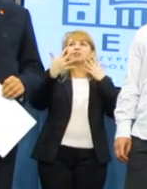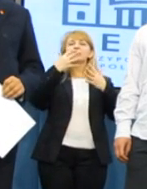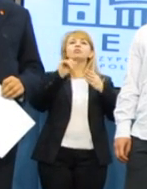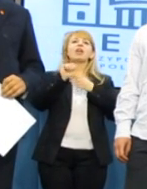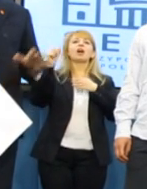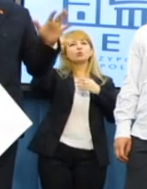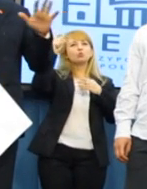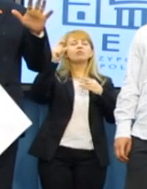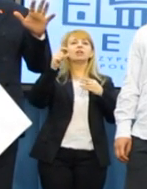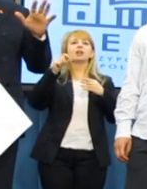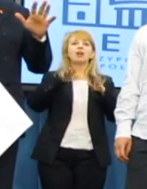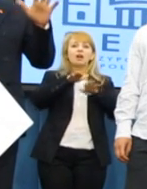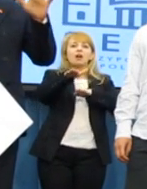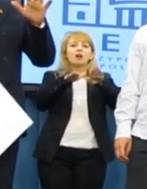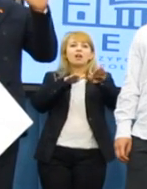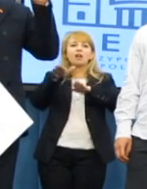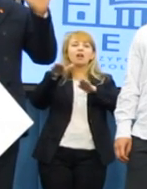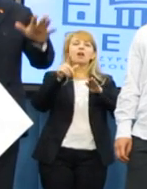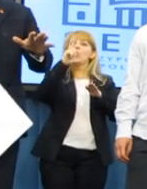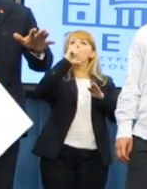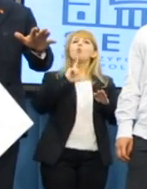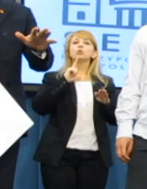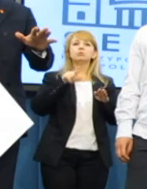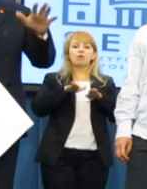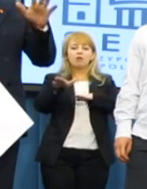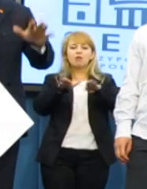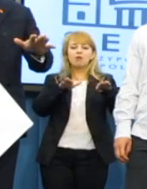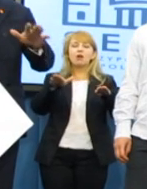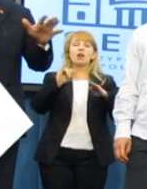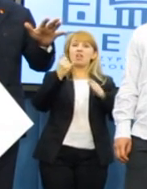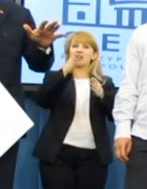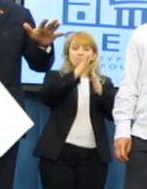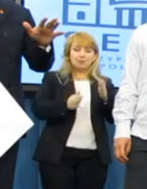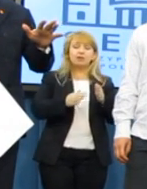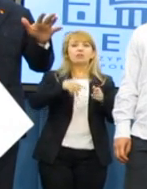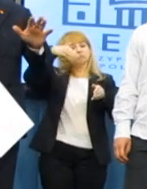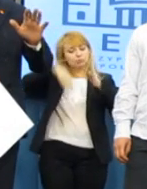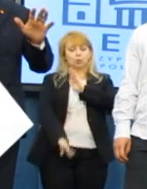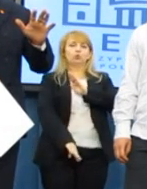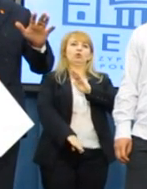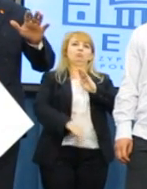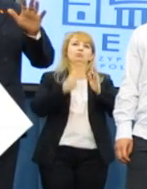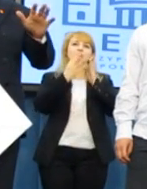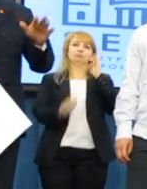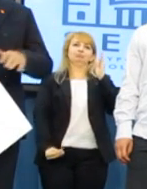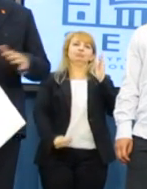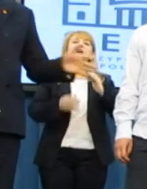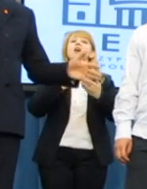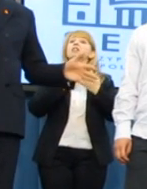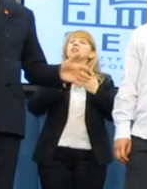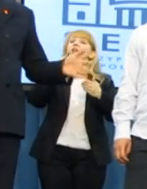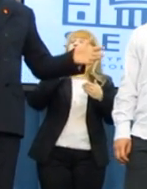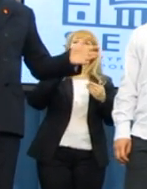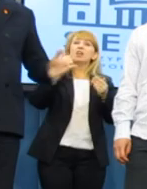na jeziorze. Jeden fałszywy krok, kra pęknie i pójdzie pod wodę, pójdzie pod lód. Tak to mniej więcej wygląda. On nie może sobie pozwolić na żaden błąd, bo